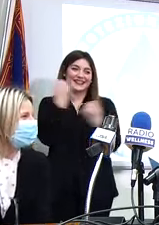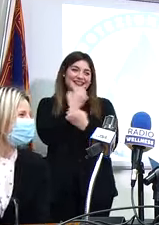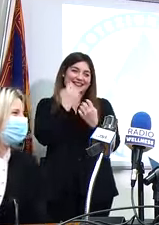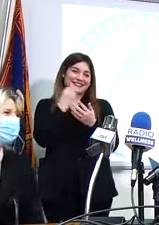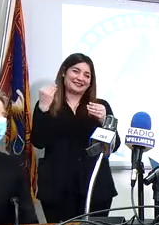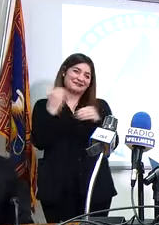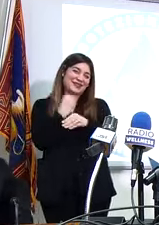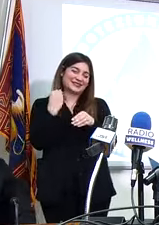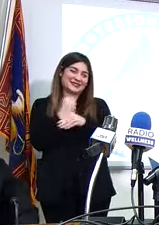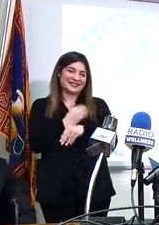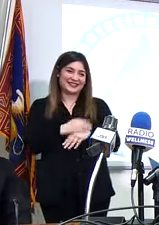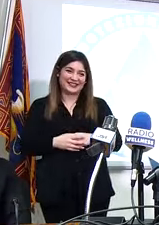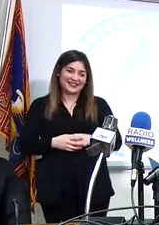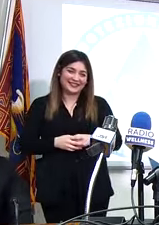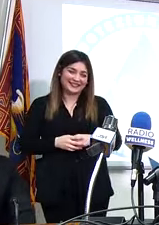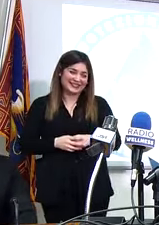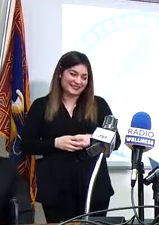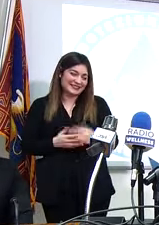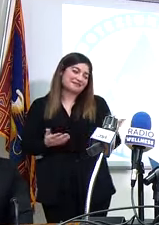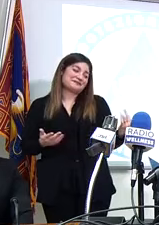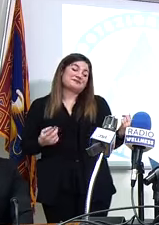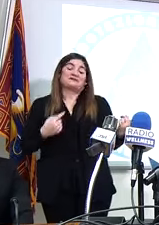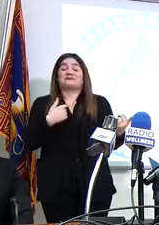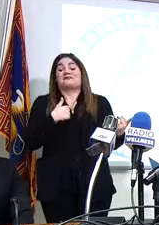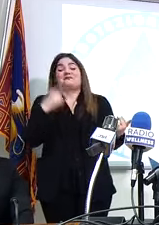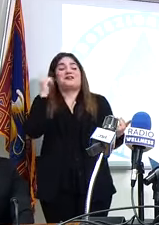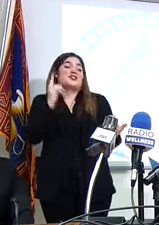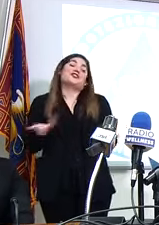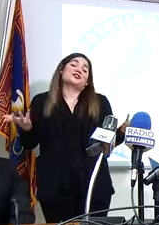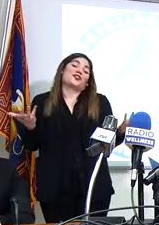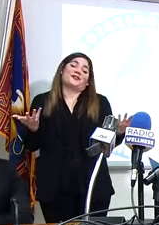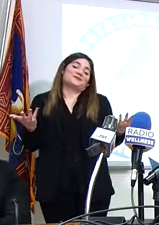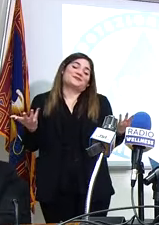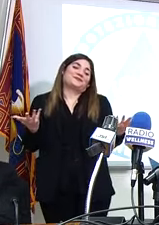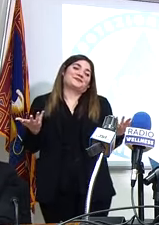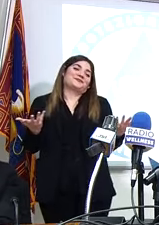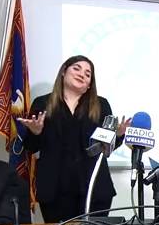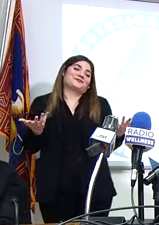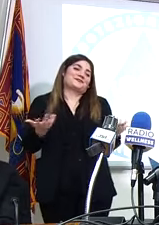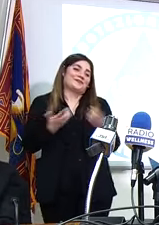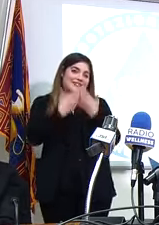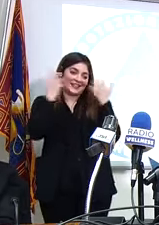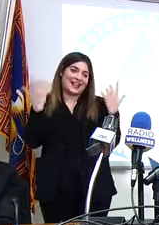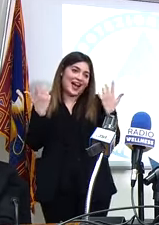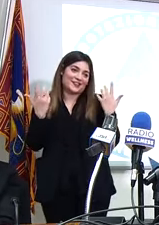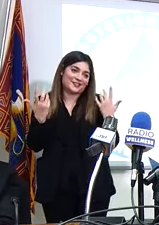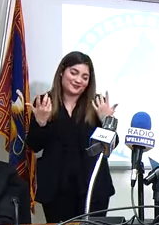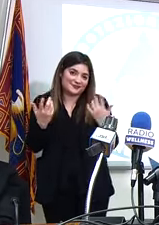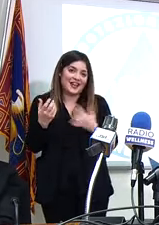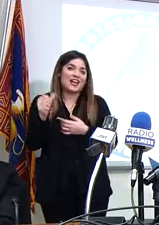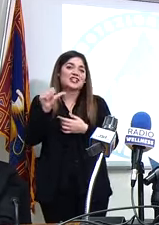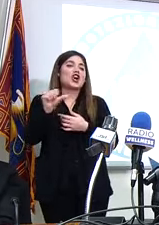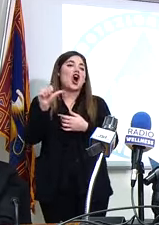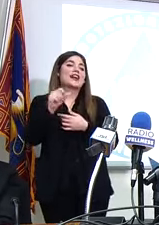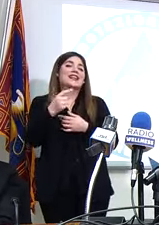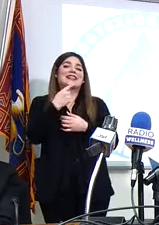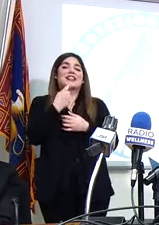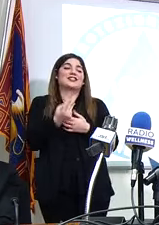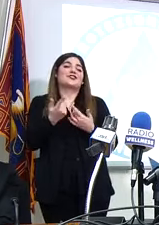la domanda, ecco, io risponderei, so di non sapere, no? Come diceva, et si degno rizzo, diceva Socrate, no? Dunque non so.